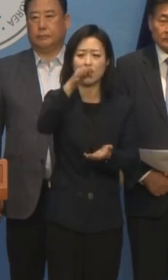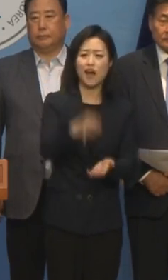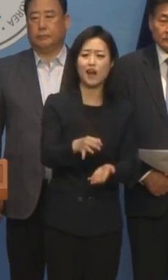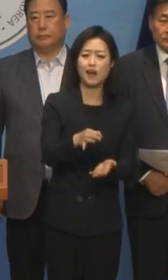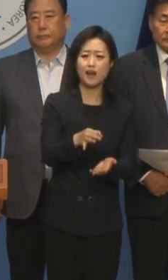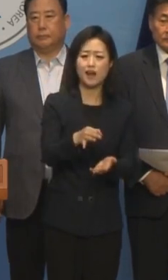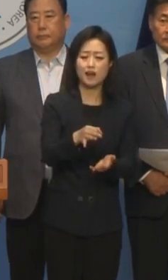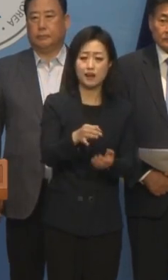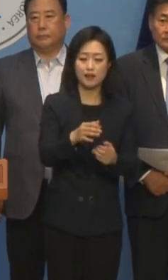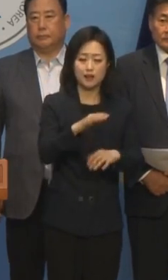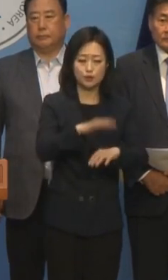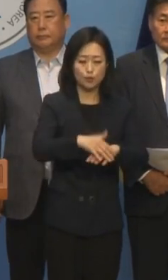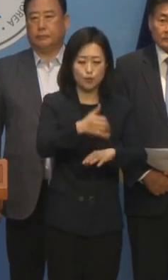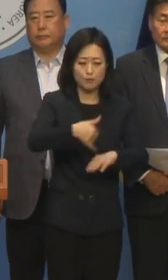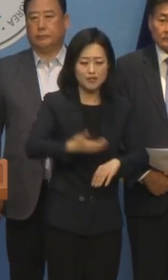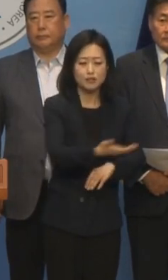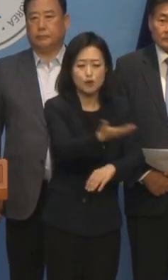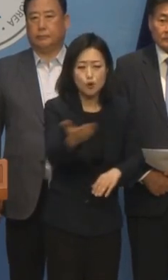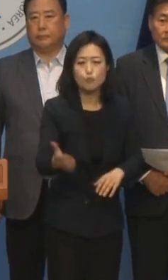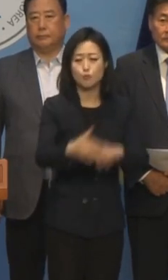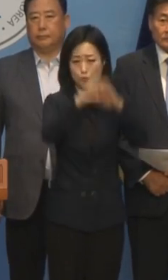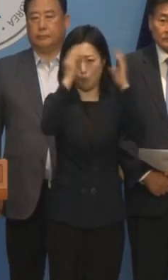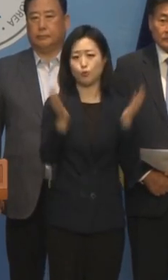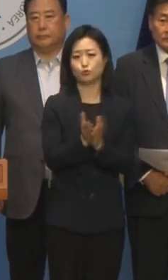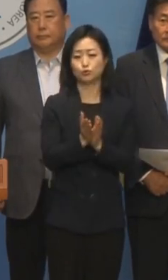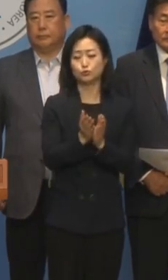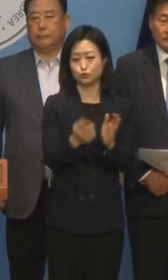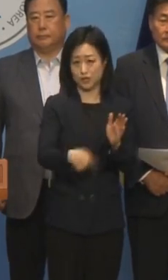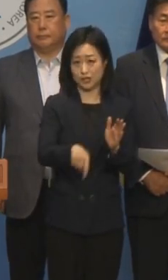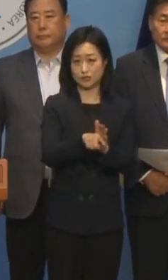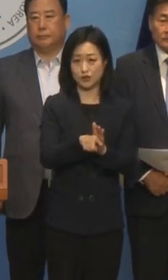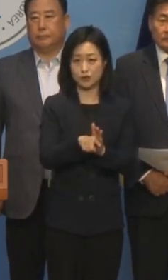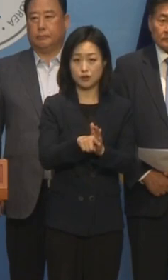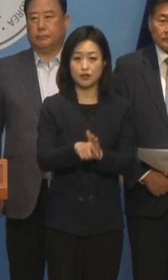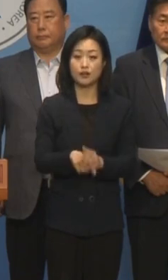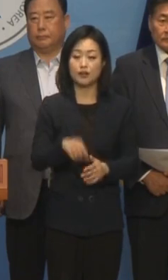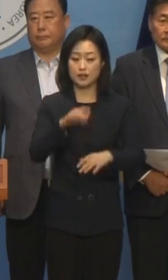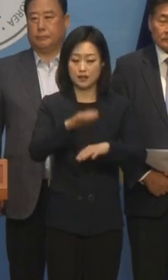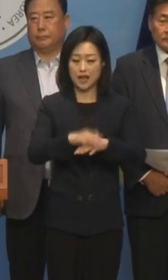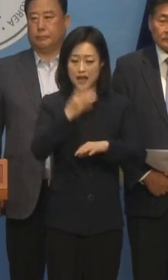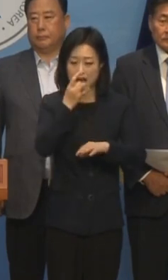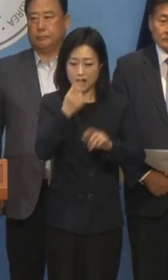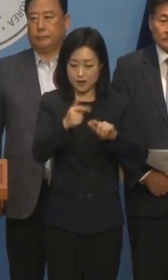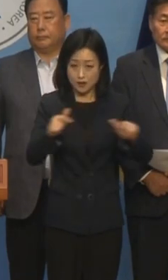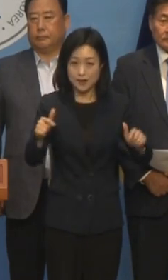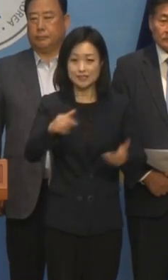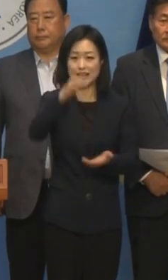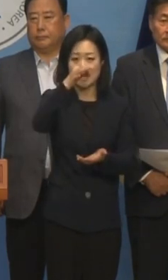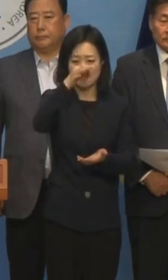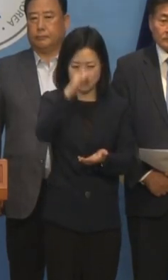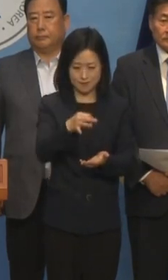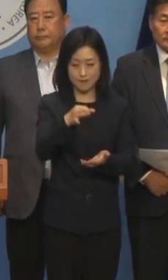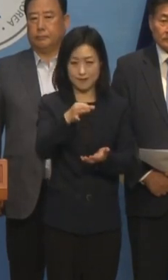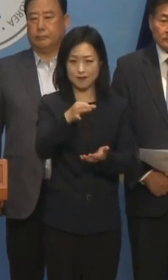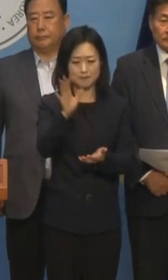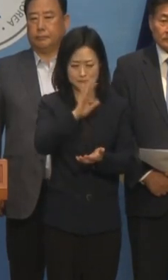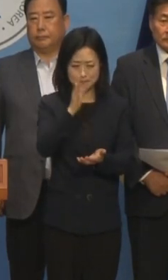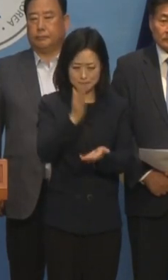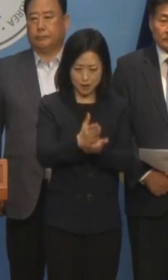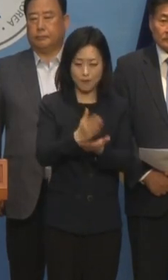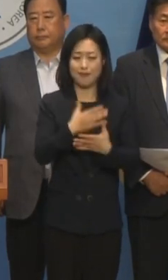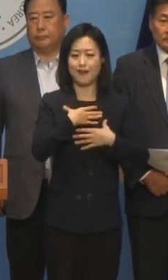당하고 있는 농민 모두를 위해 농산물 가격 안정 제도가 조속히 도입되어야